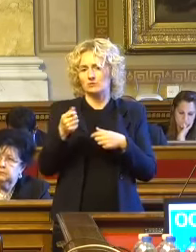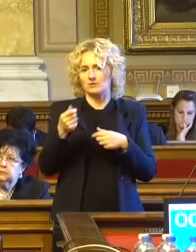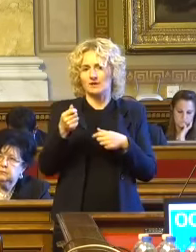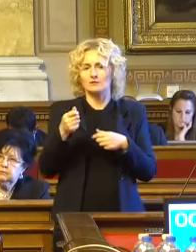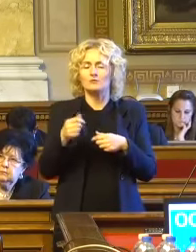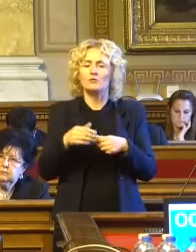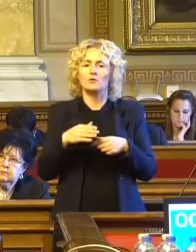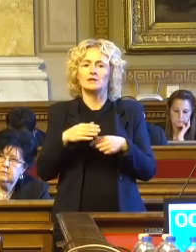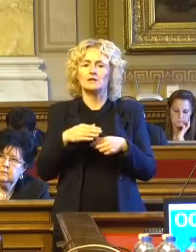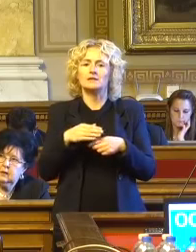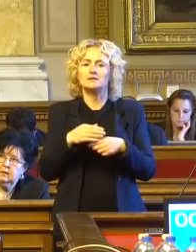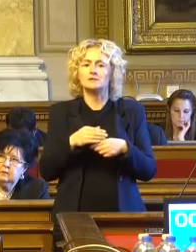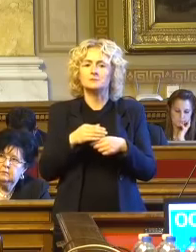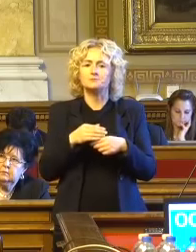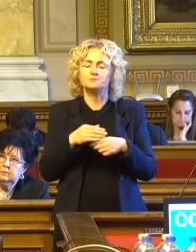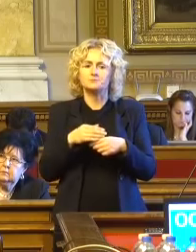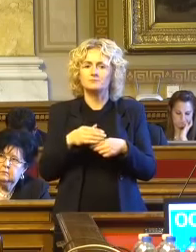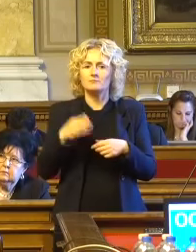Mórahalmon